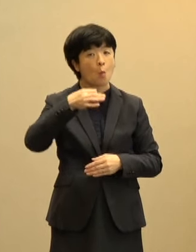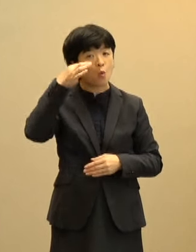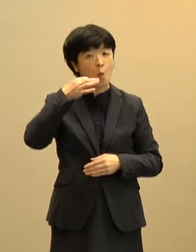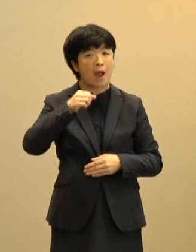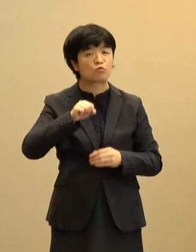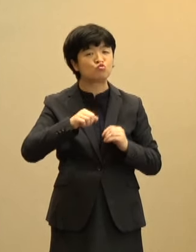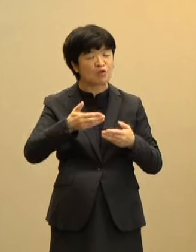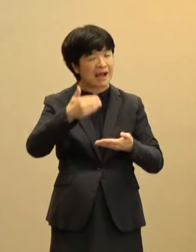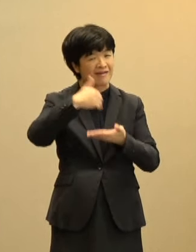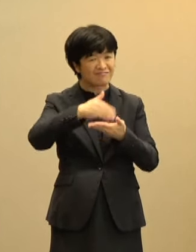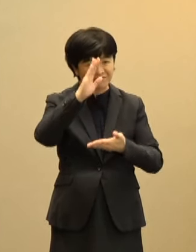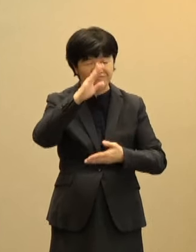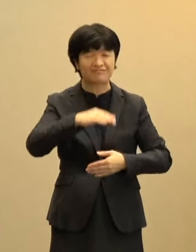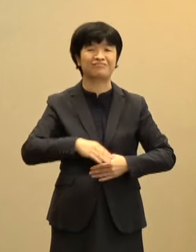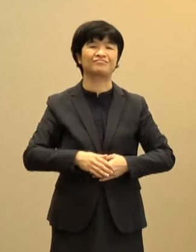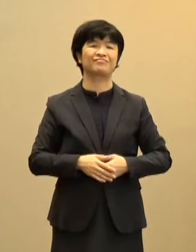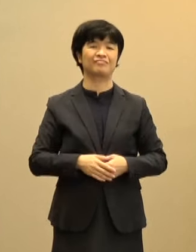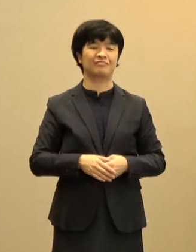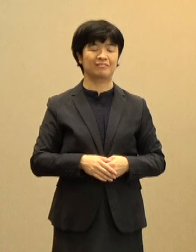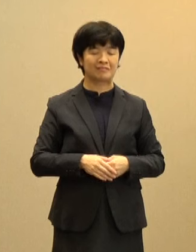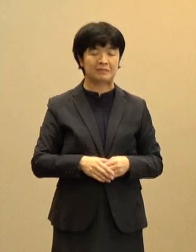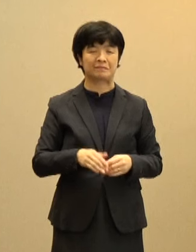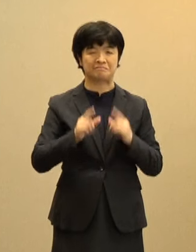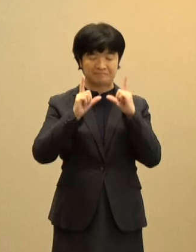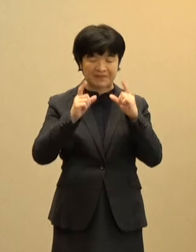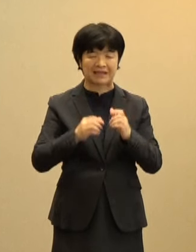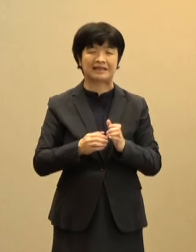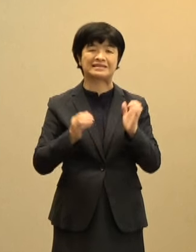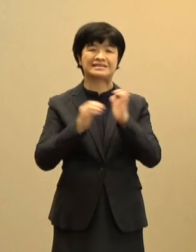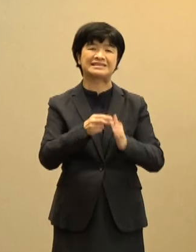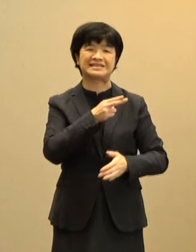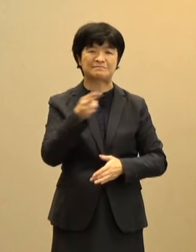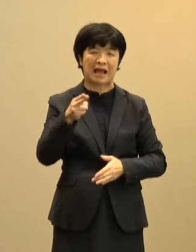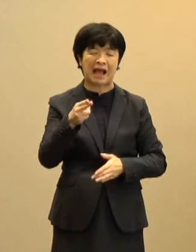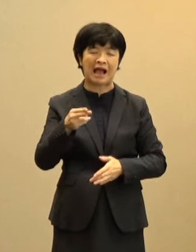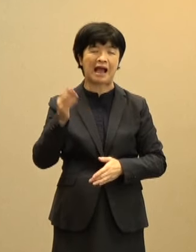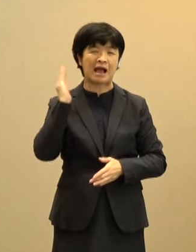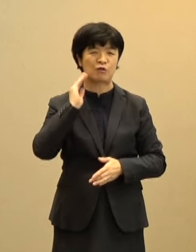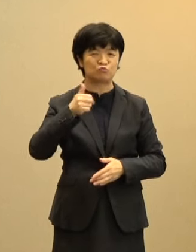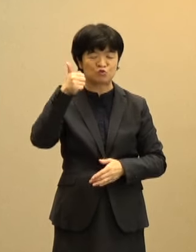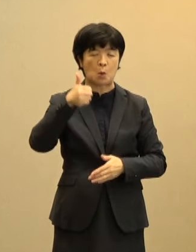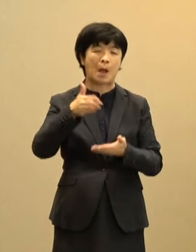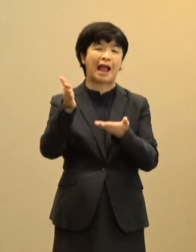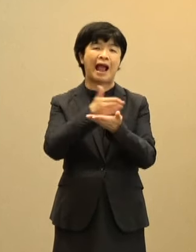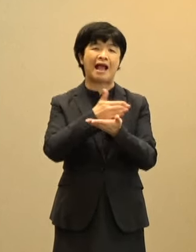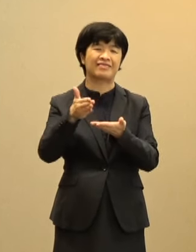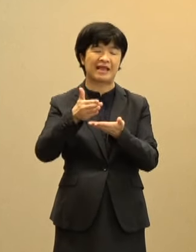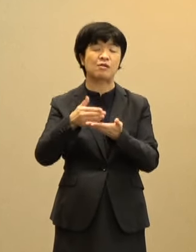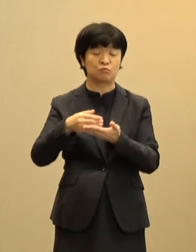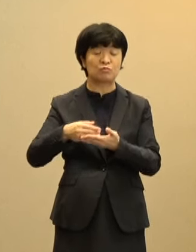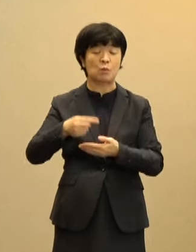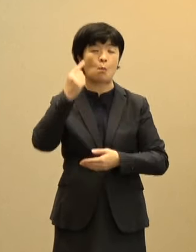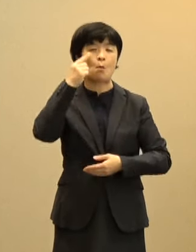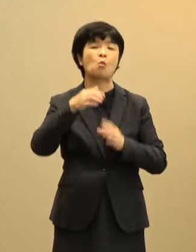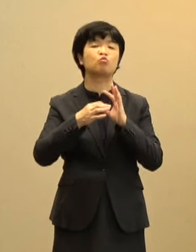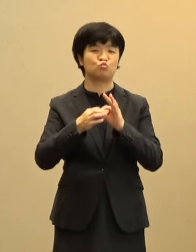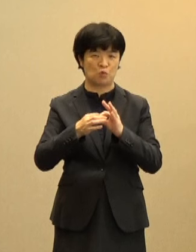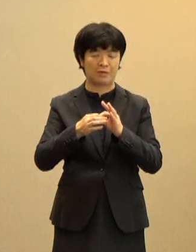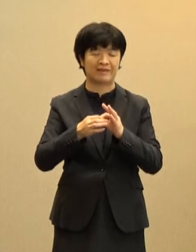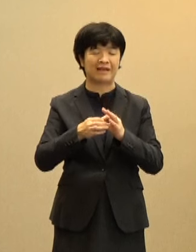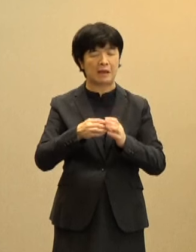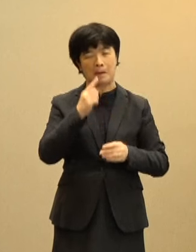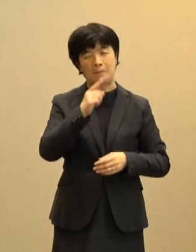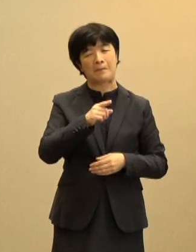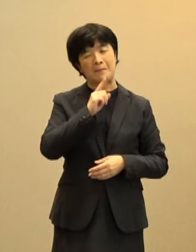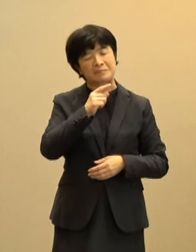お伺いします。 はい、まあ、これは石破内閣、石破総裁で、判断されたことだというふうに思いますので、 ので、なかなかコ